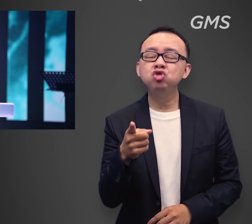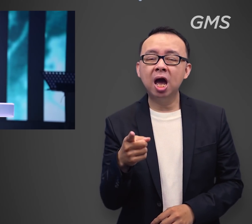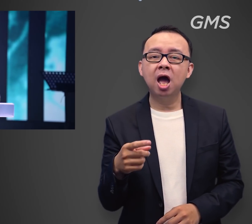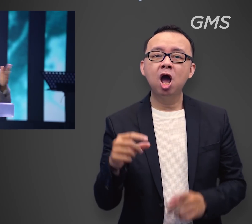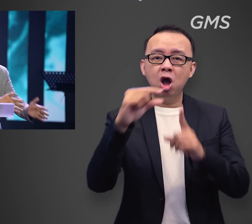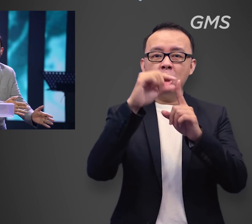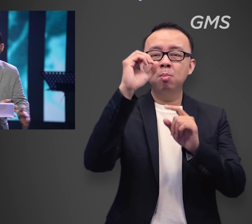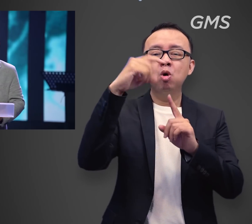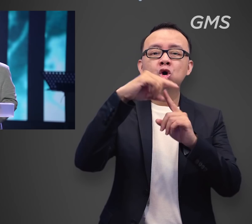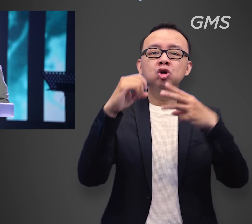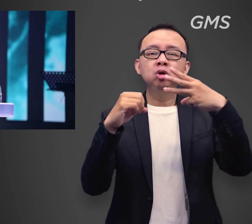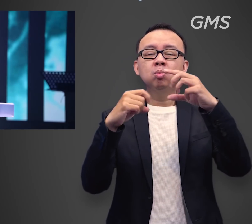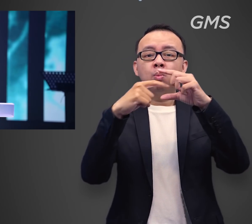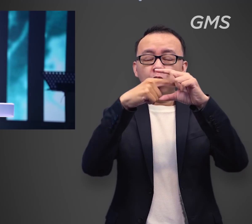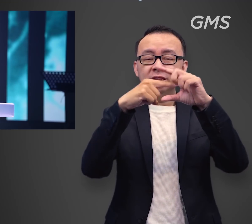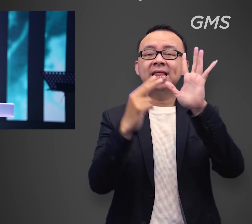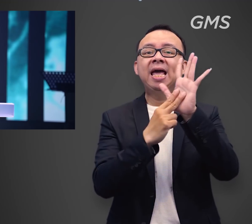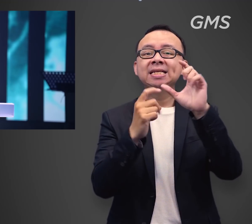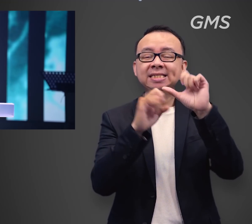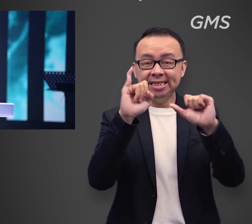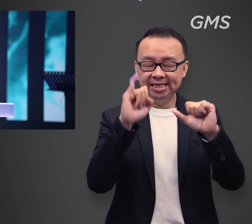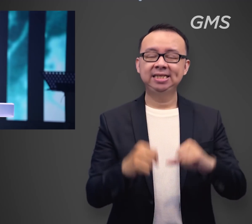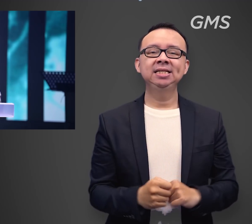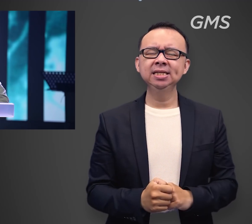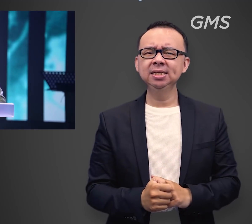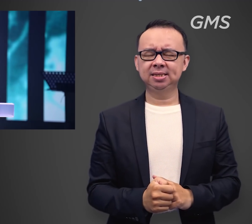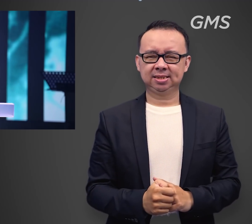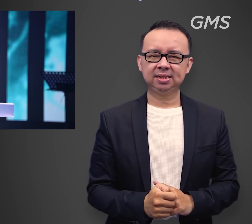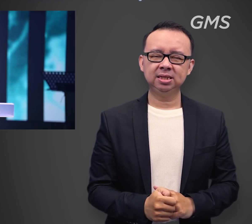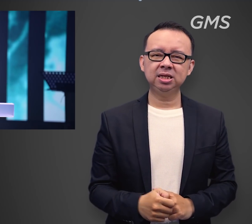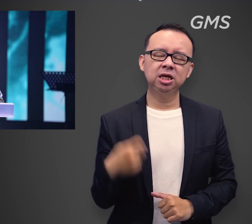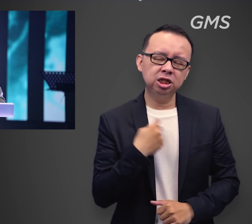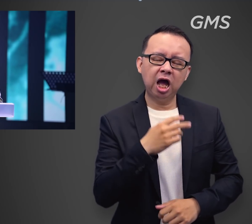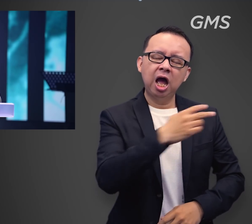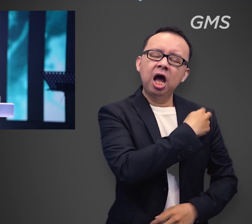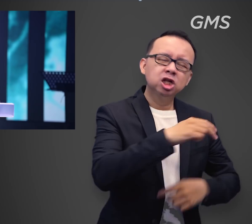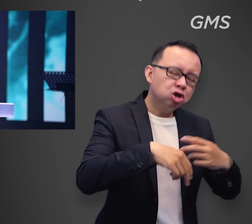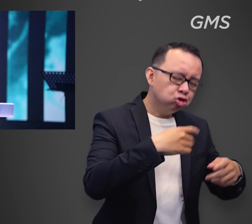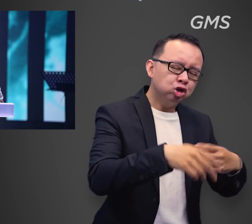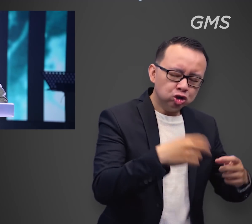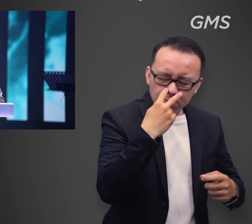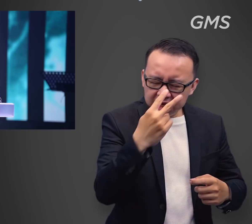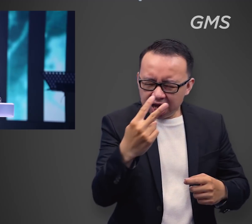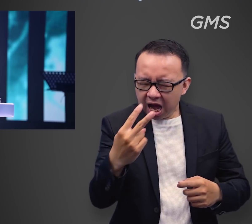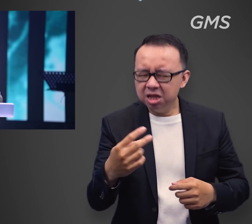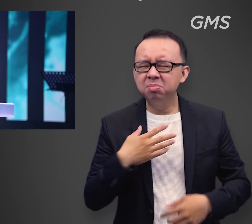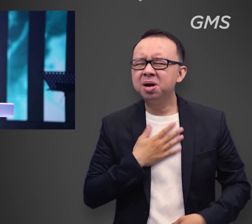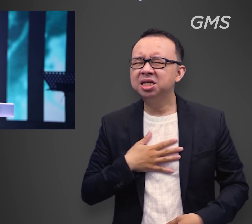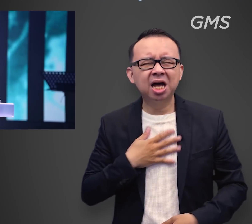tanpa bisa melihat potensi hidupnya. Kenapa? Terus yang dilihat itu persoalan, perasaan yang bersalah, perasaan tidak